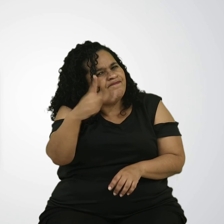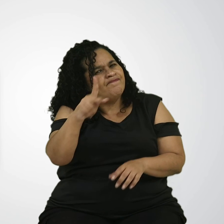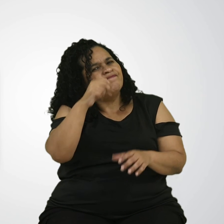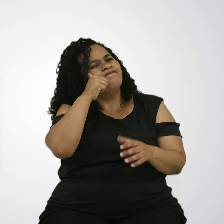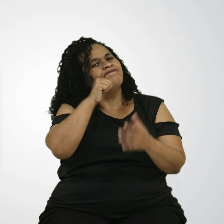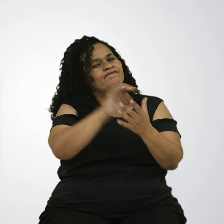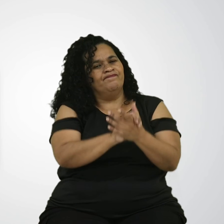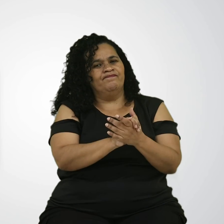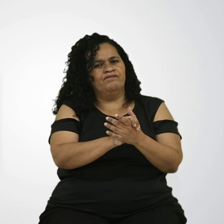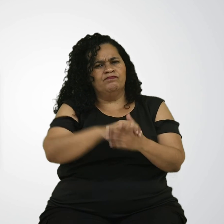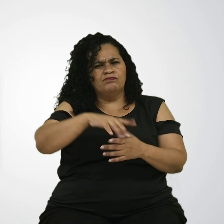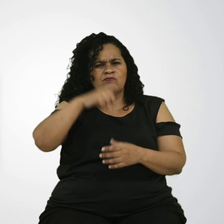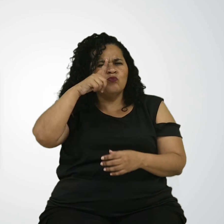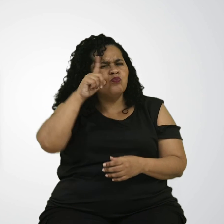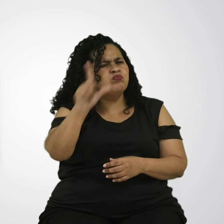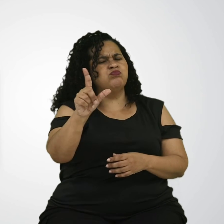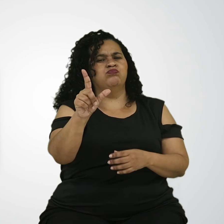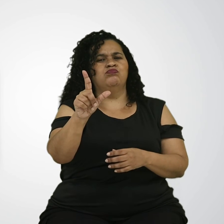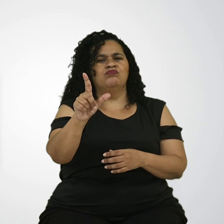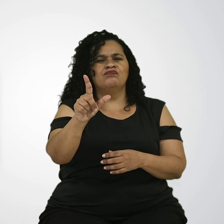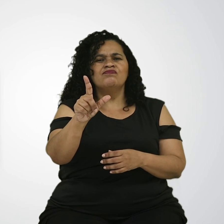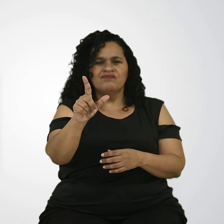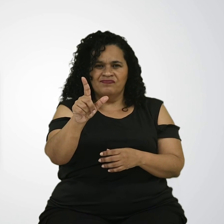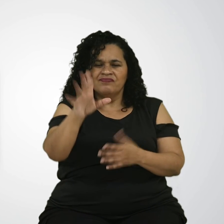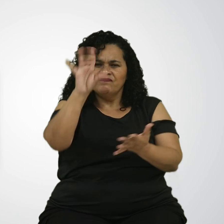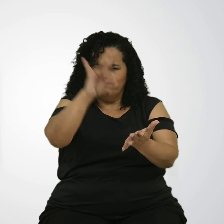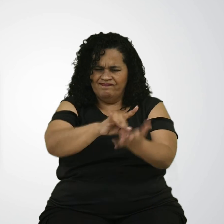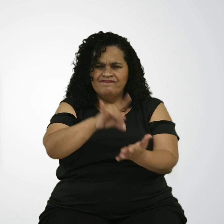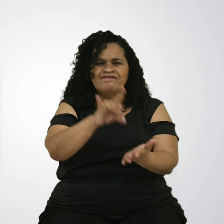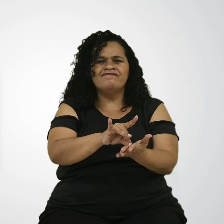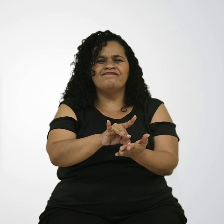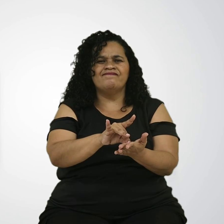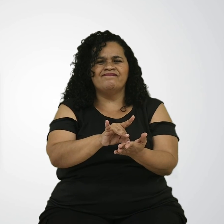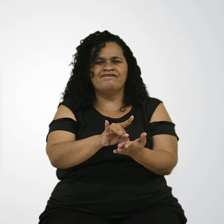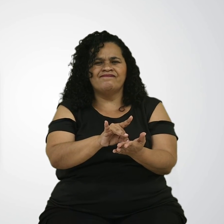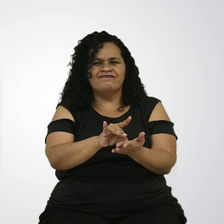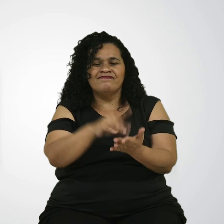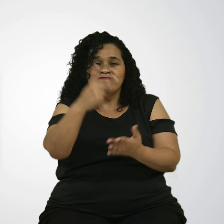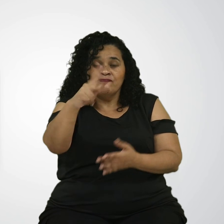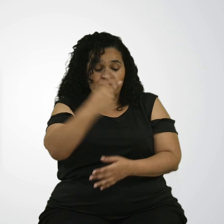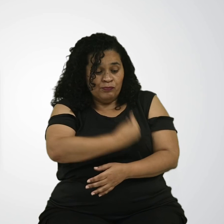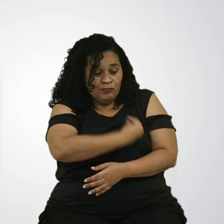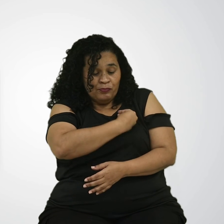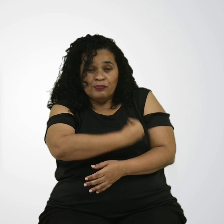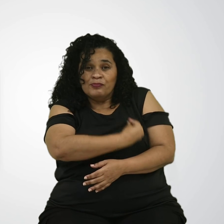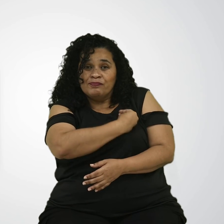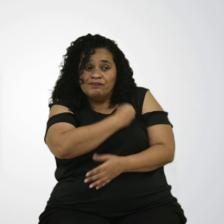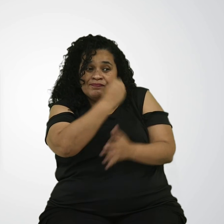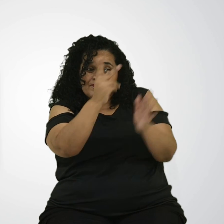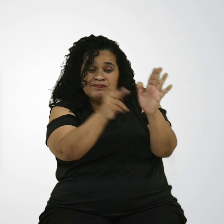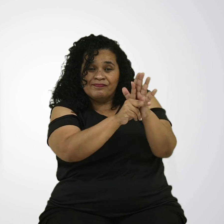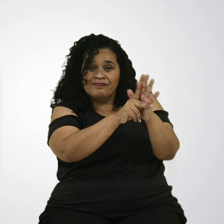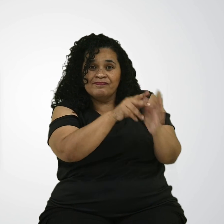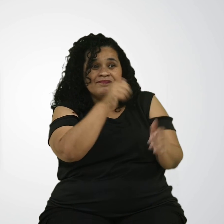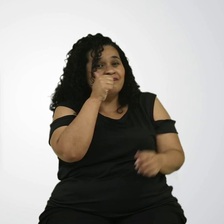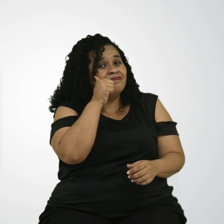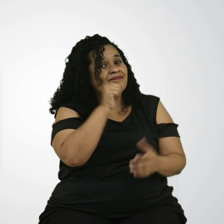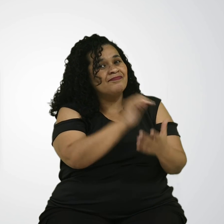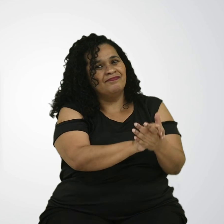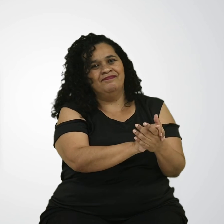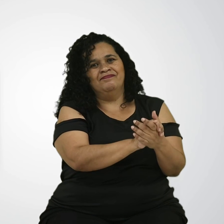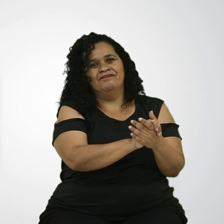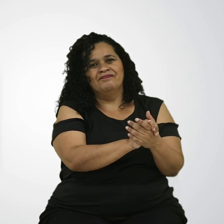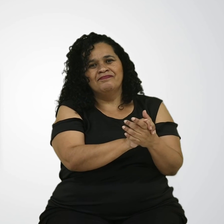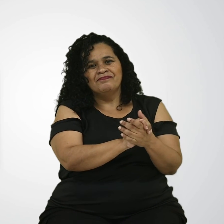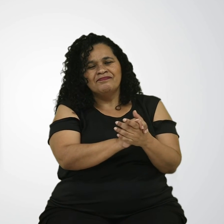consegue? Será que você topa esse desafio de se entregar a ela, por ela? Esse